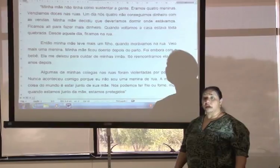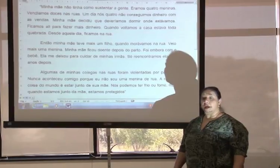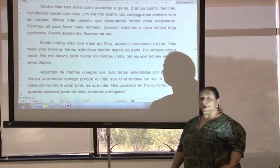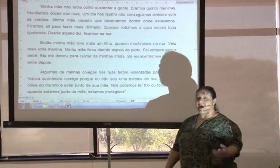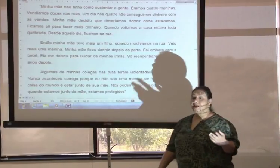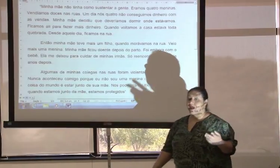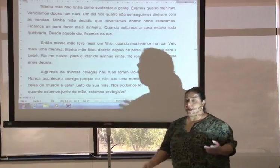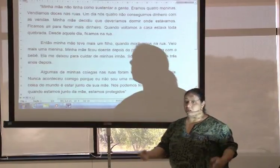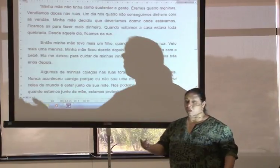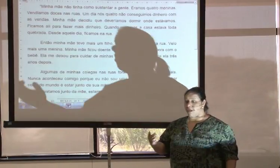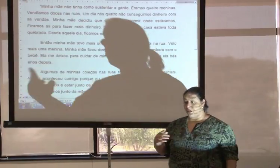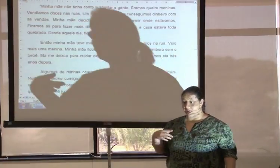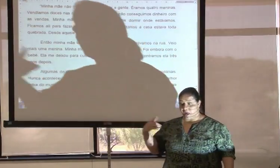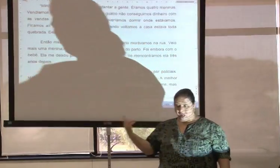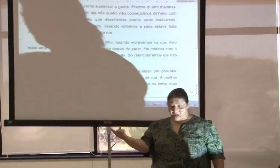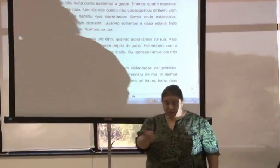Eu marquei.